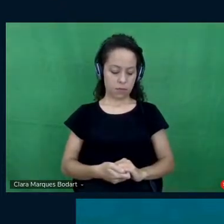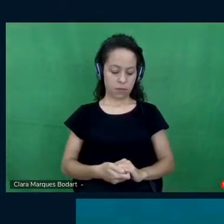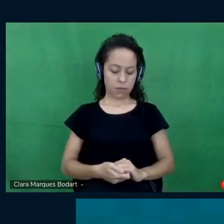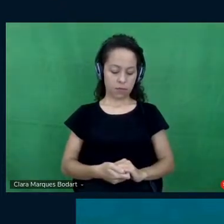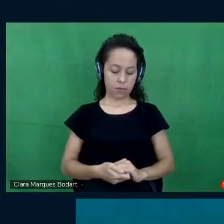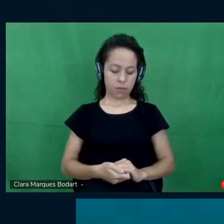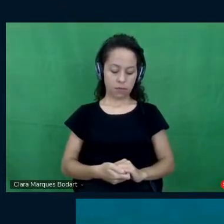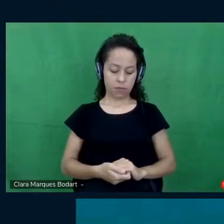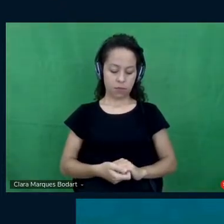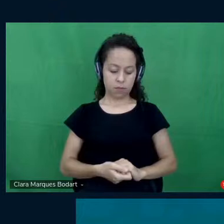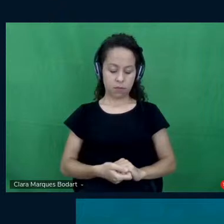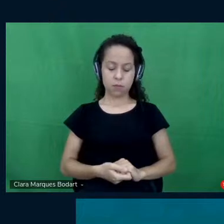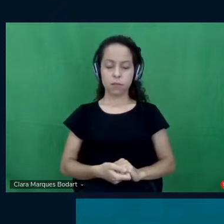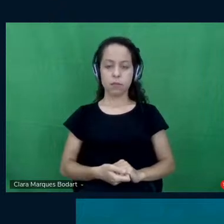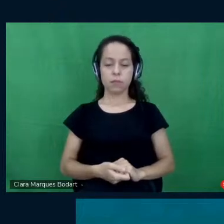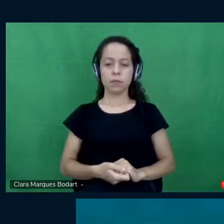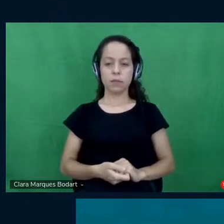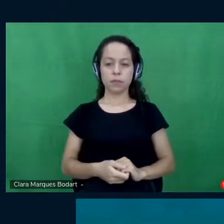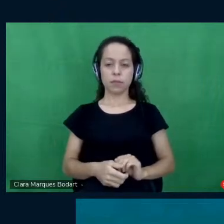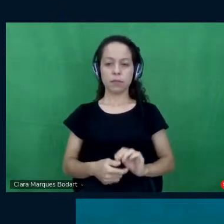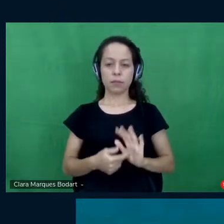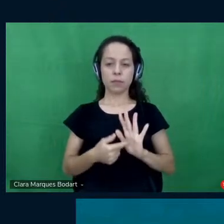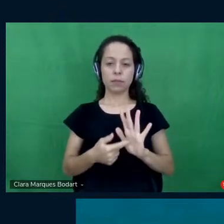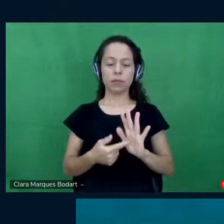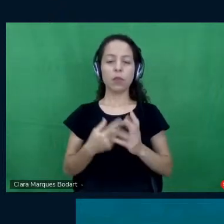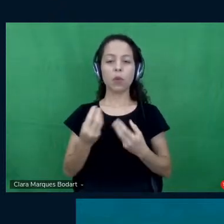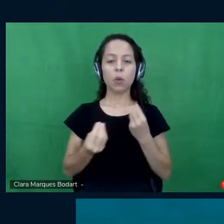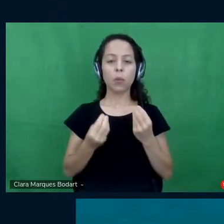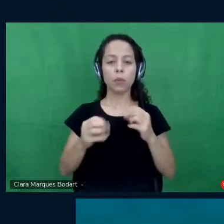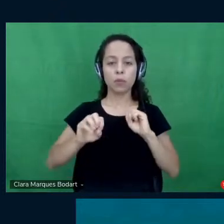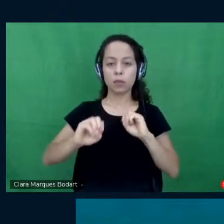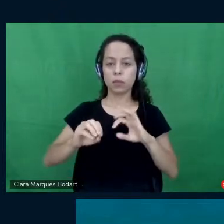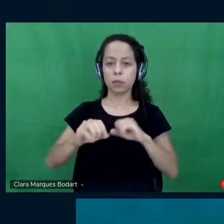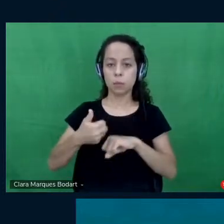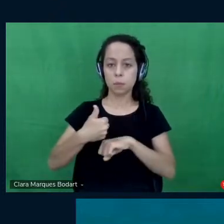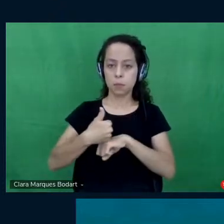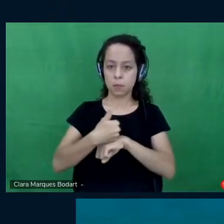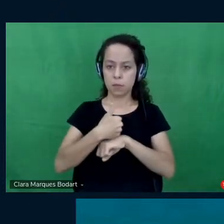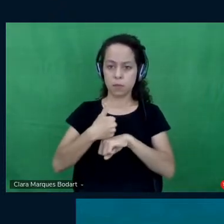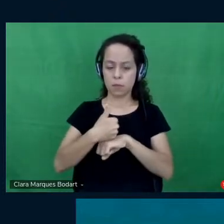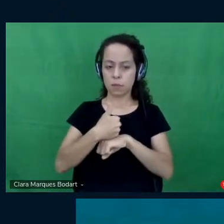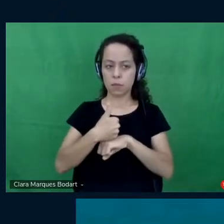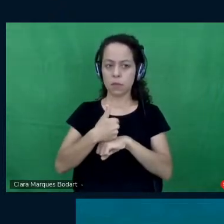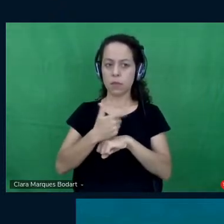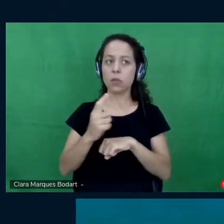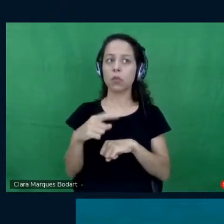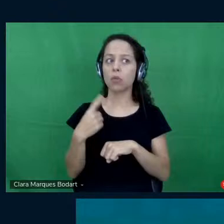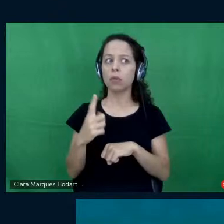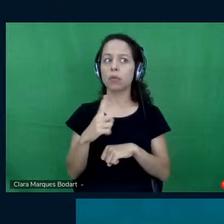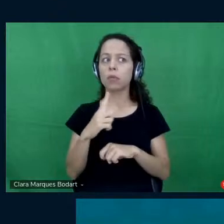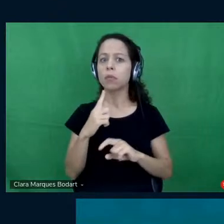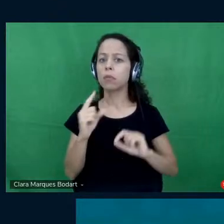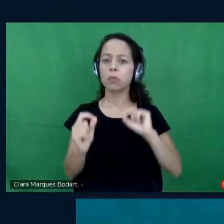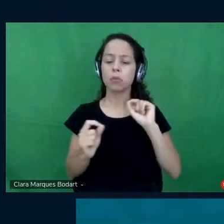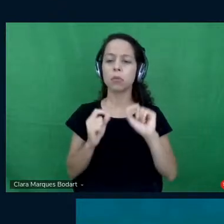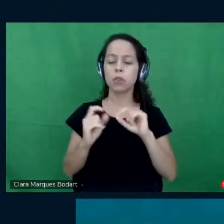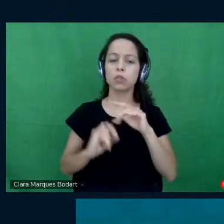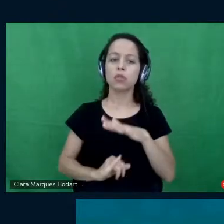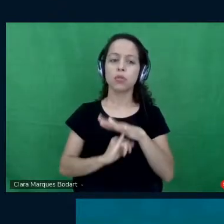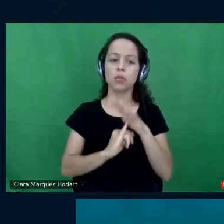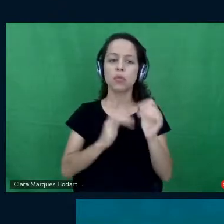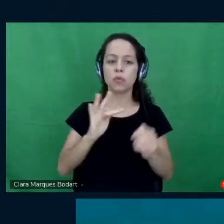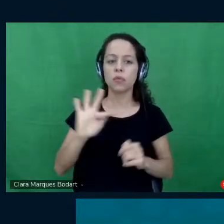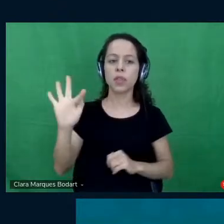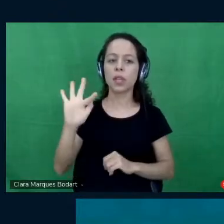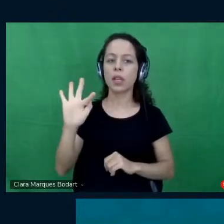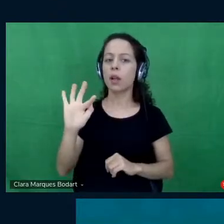sobre o novo ensino médio e que cenários isso traz para a educação profissional, que cenários a gente tem à frente, inclusive para os institutos